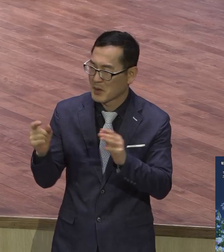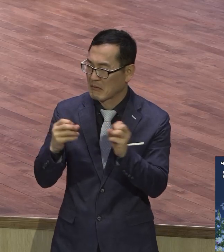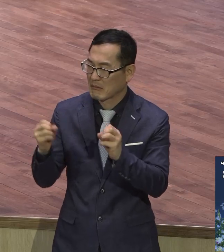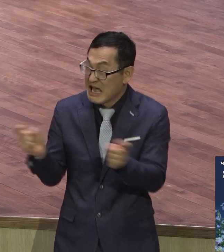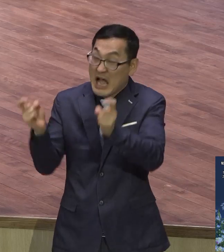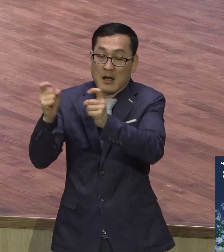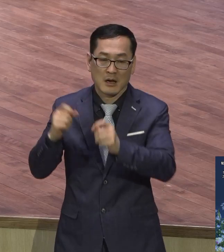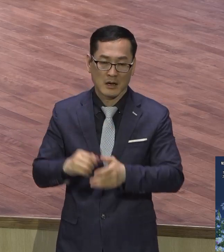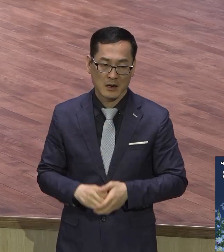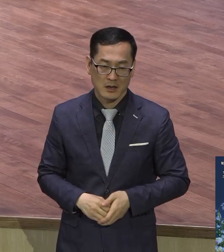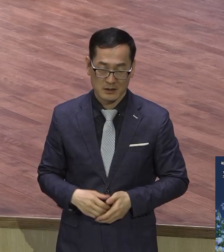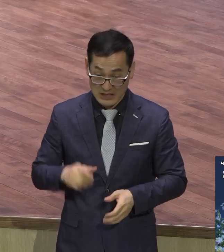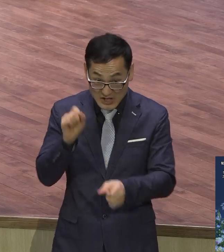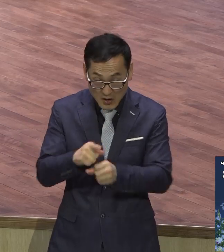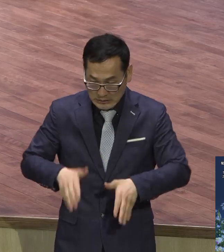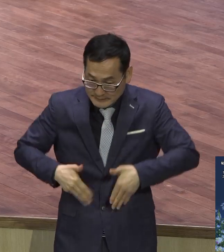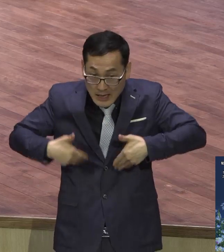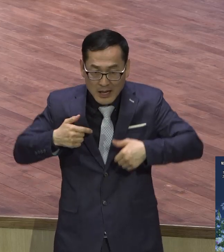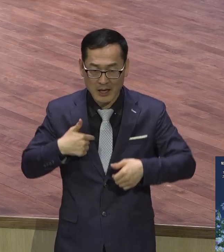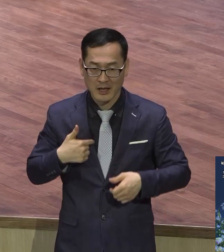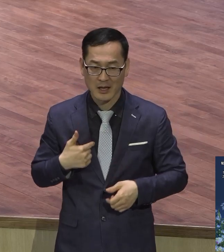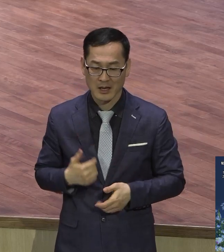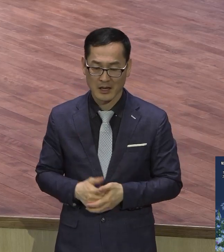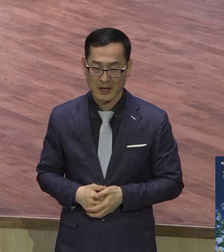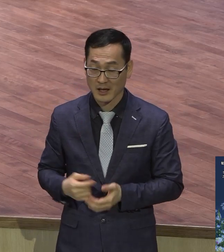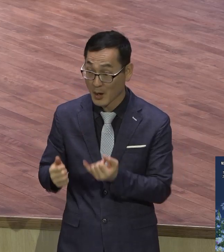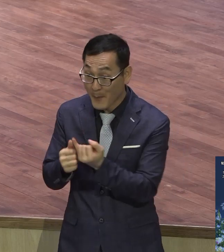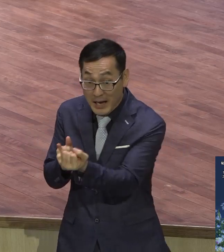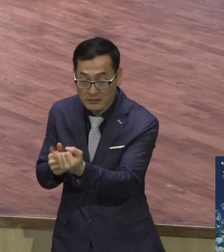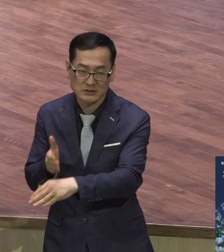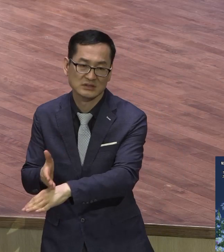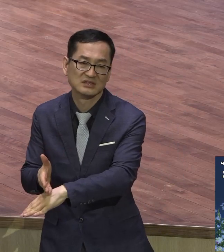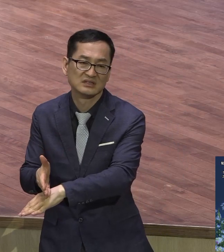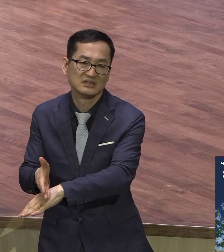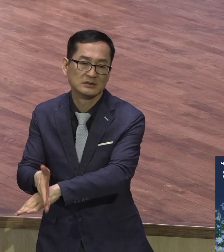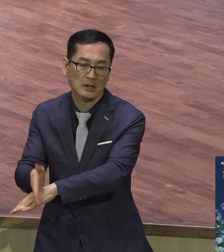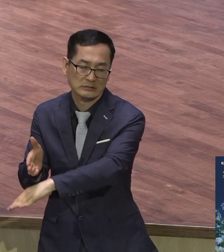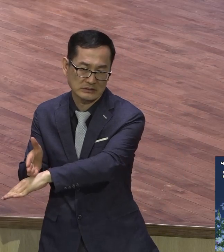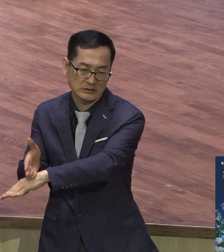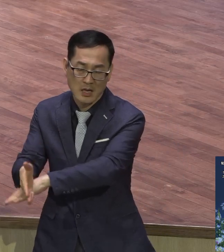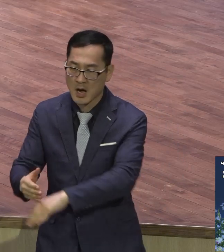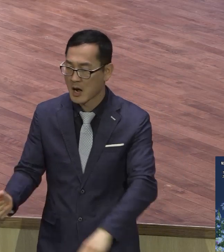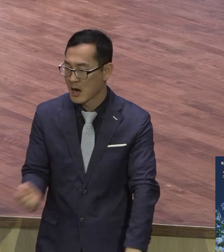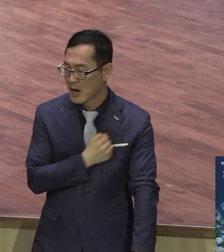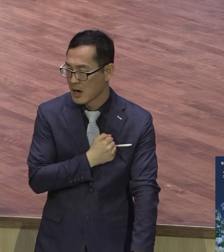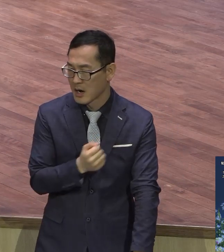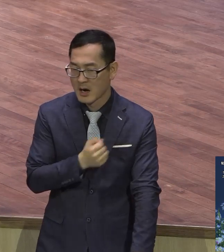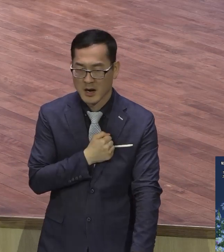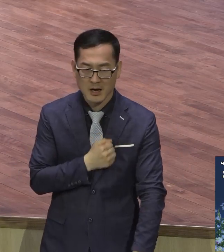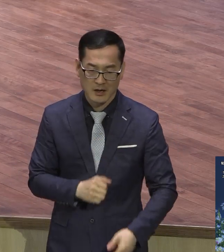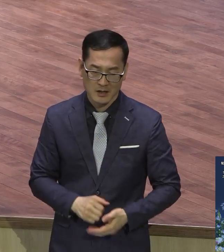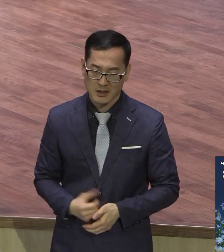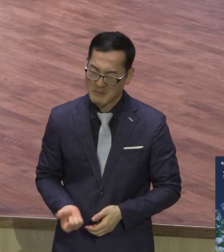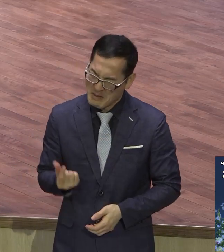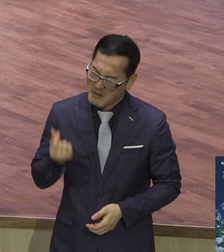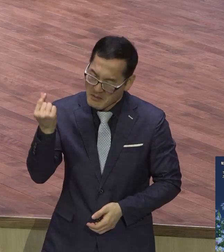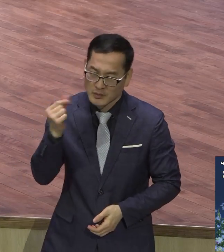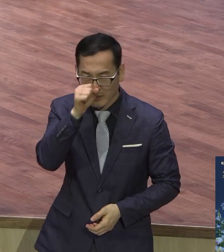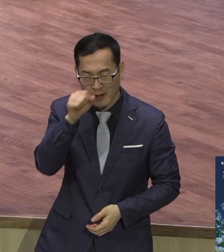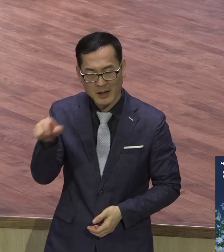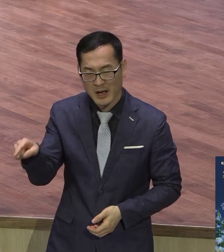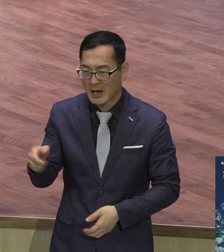급한 편이잖아요. 그런데 엄청 느리지. 거기서 시작해가지고 뭐 하여튼 맞는 게 하나도 없어요.